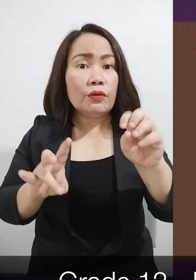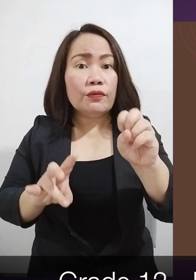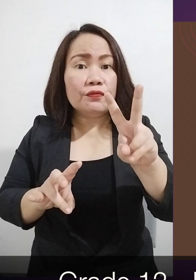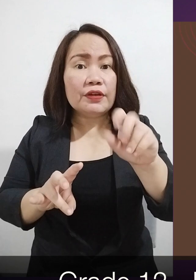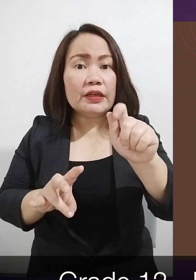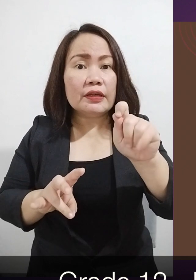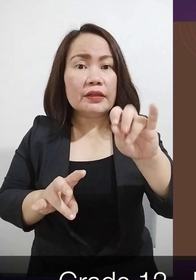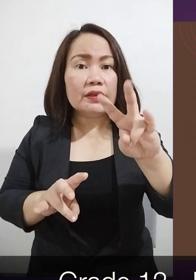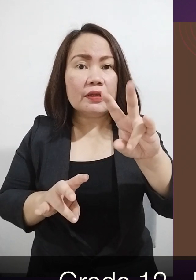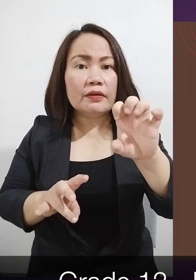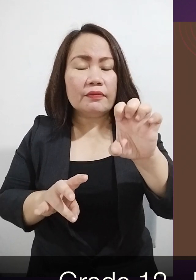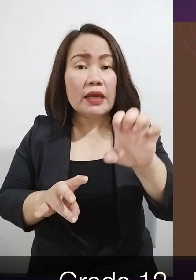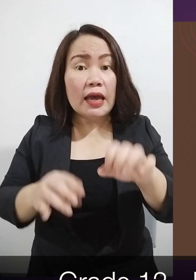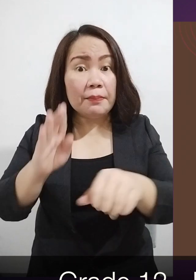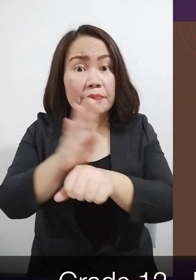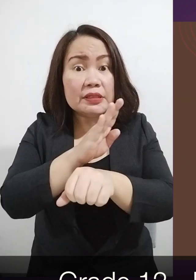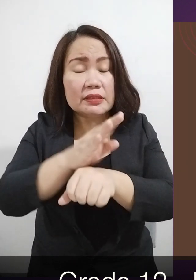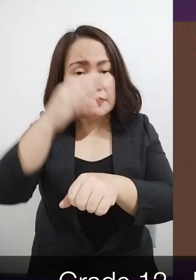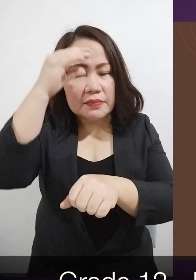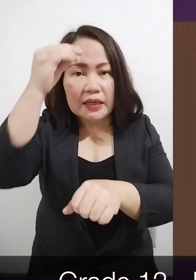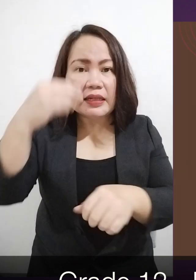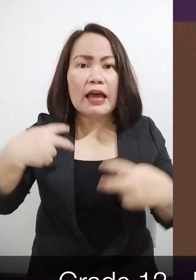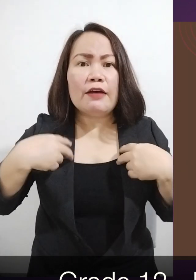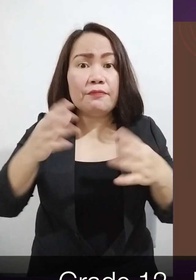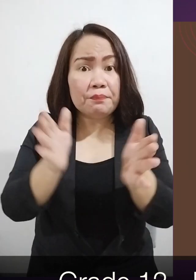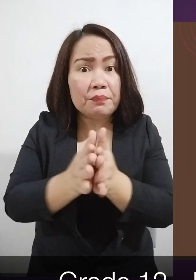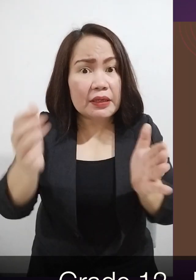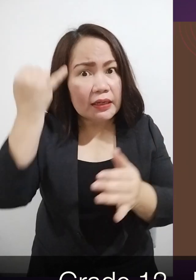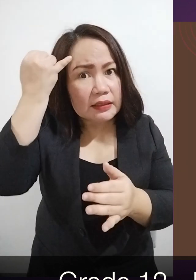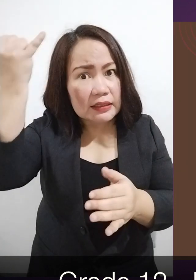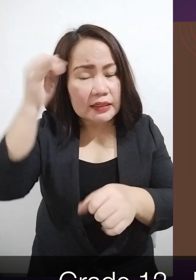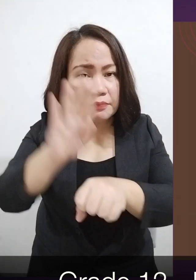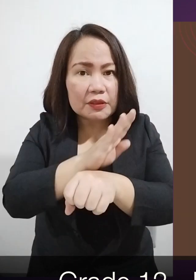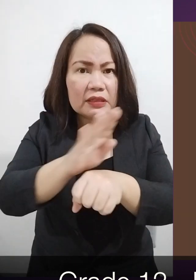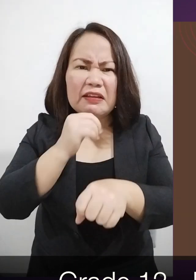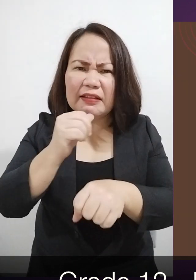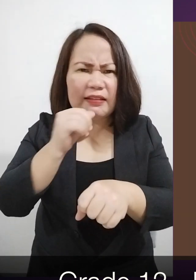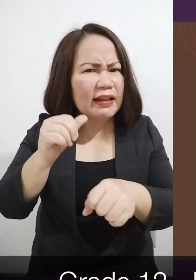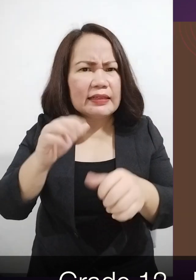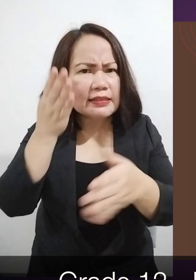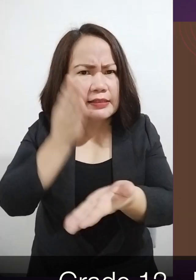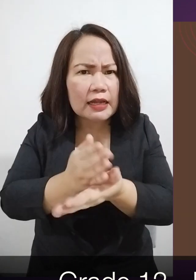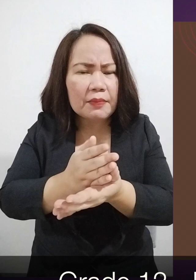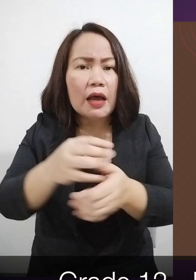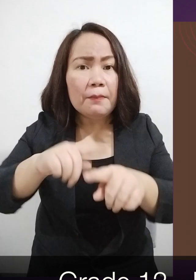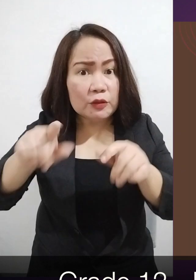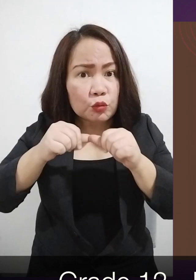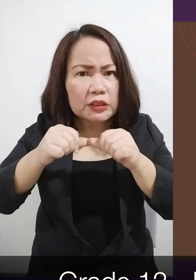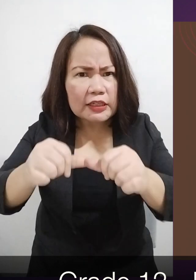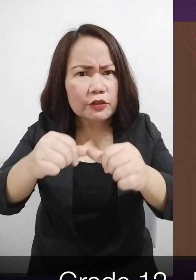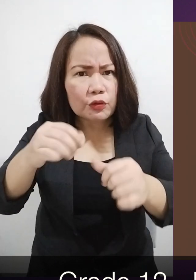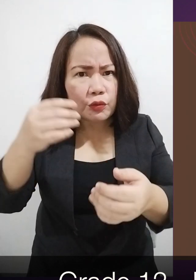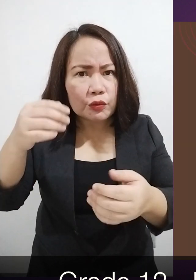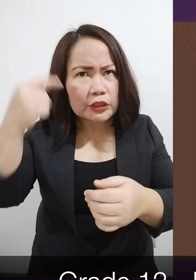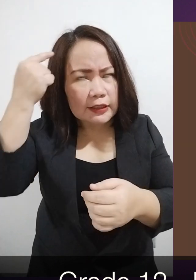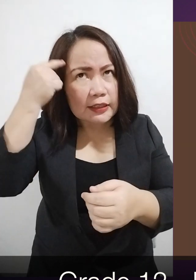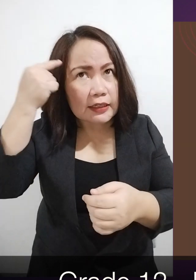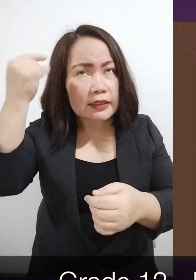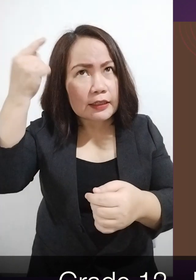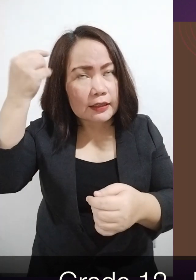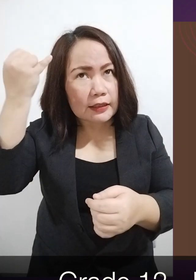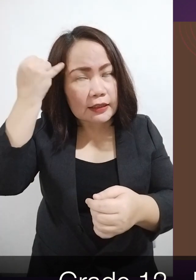makabagong, ang mga negosyante ay may malalaking ideya sa negosyo at hindi sila tumitigil sa pagpapabuti at pag-iisip ng mga